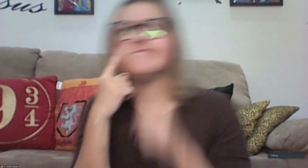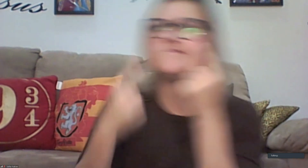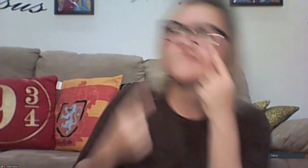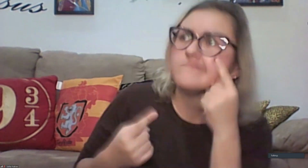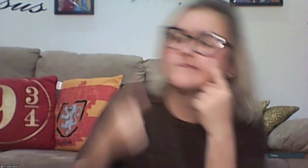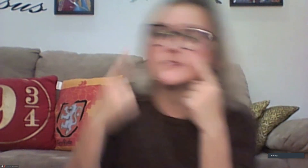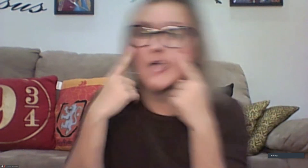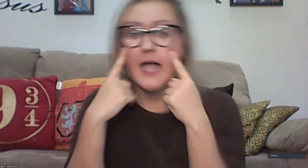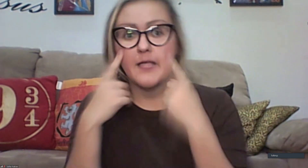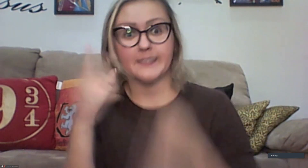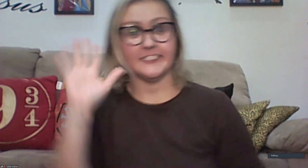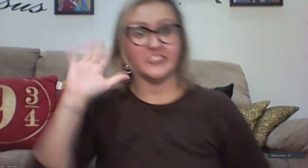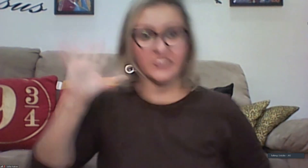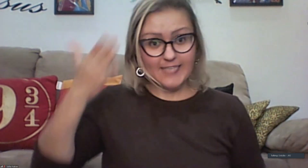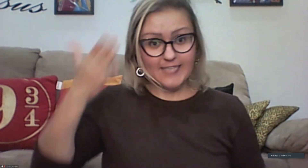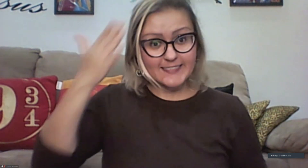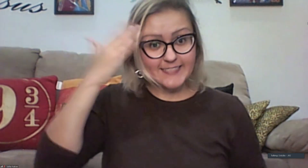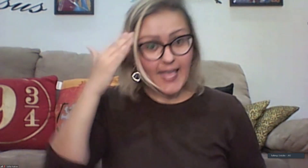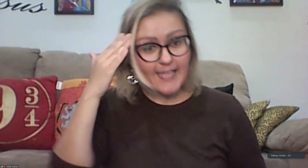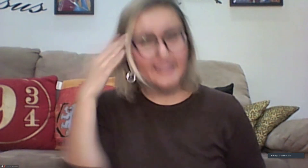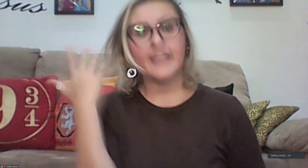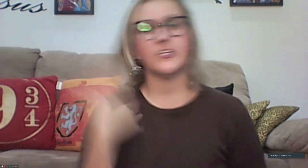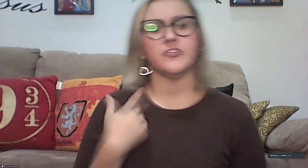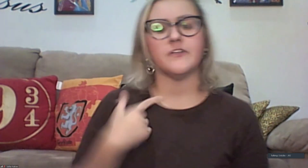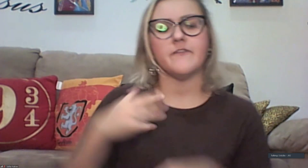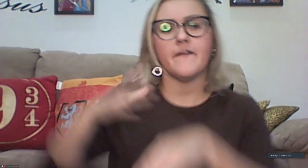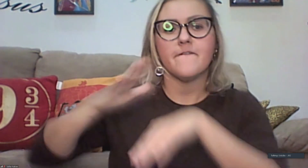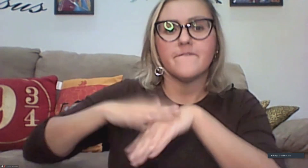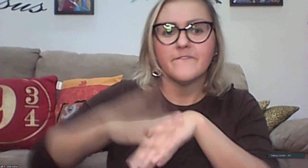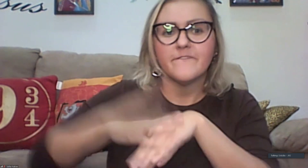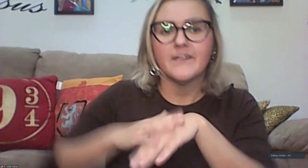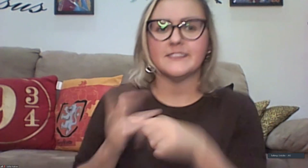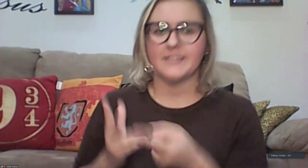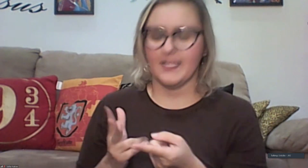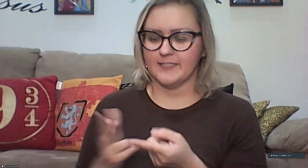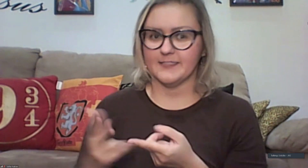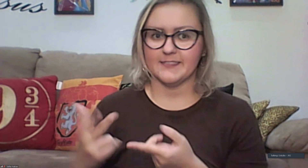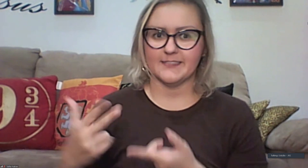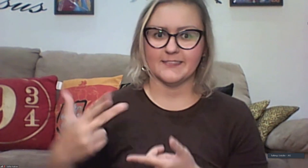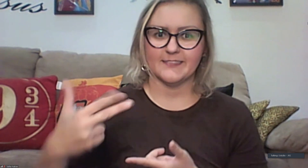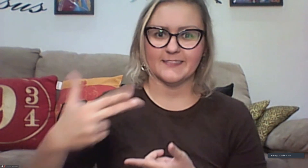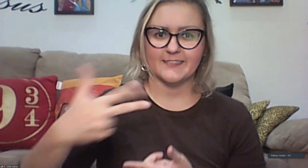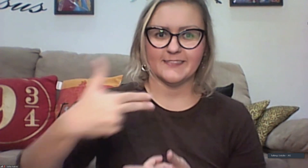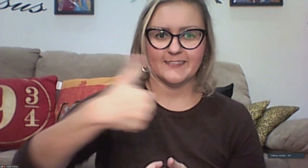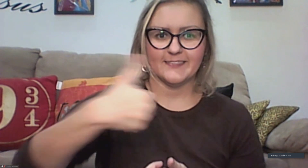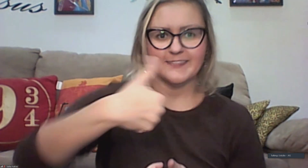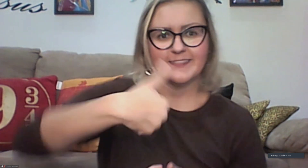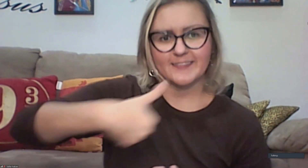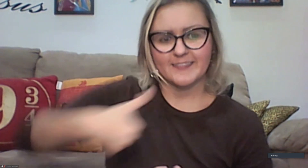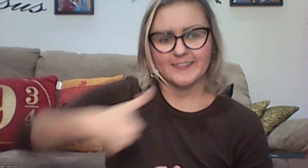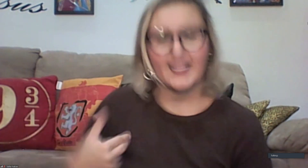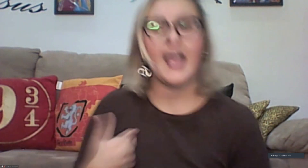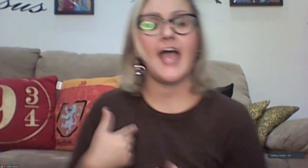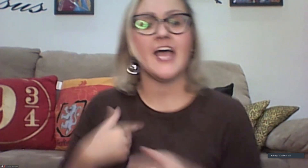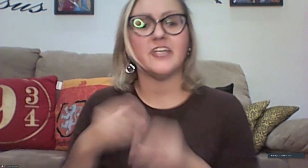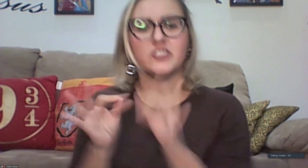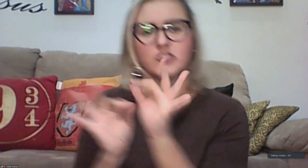o Tangram. Aí eu pensei, já sei o que eu vou fazer. Vou fazer os recortes, né?